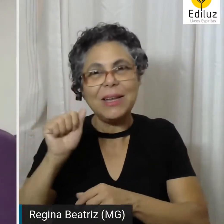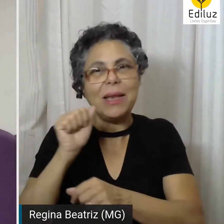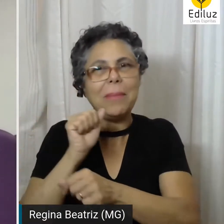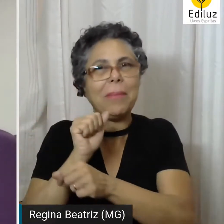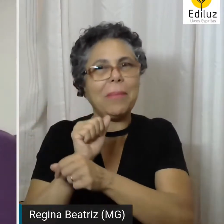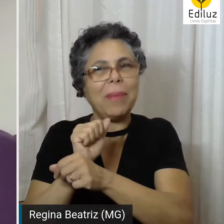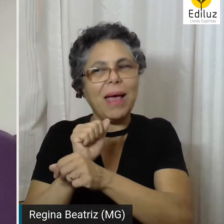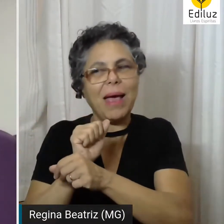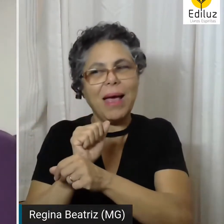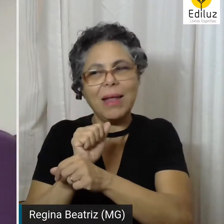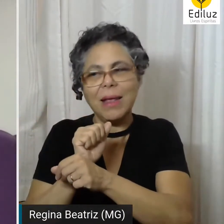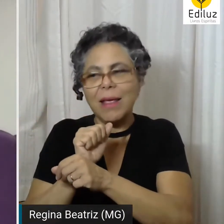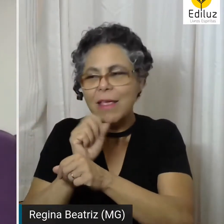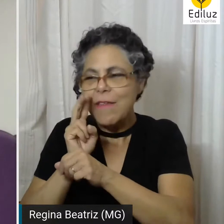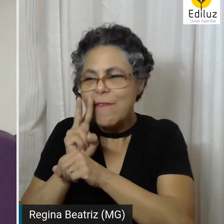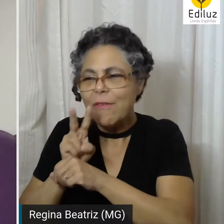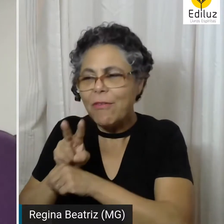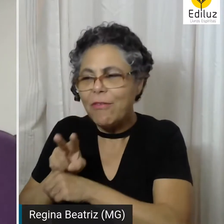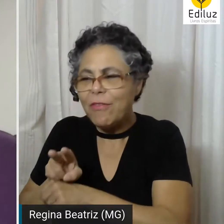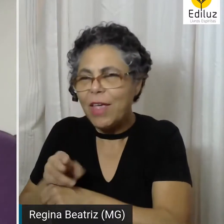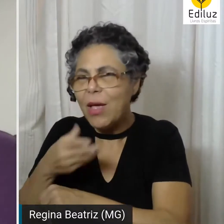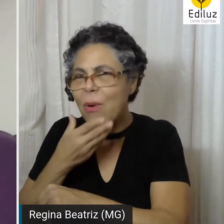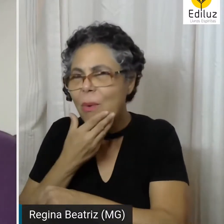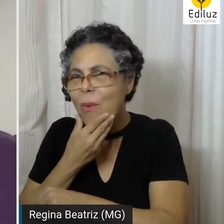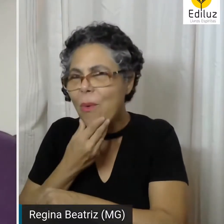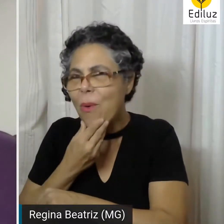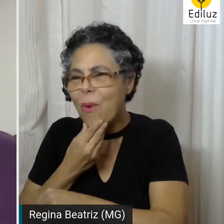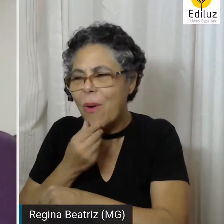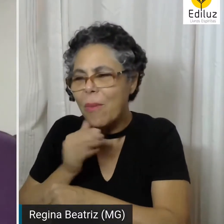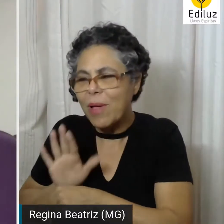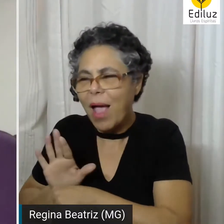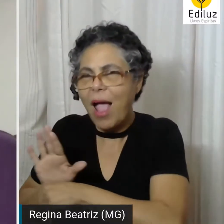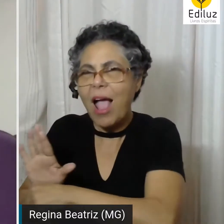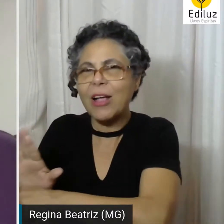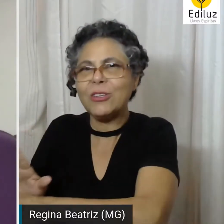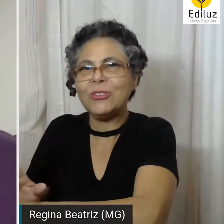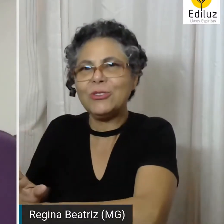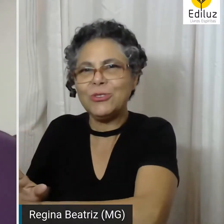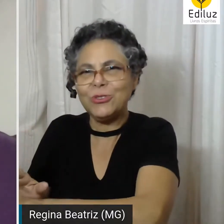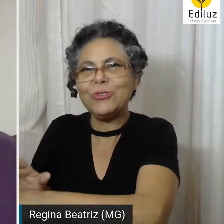na sua direção. Ele vai em assistência